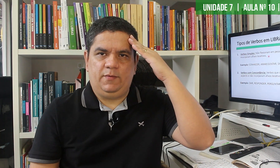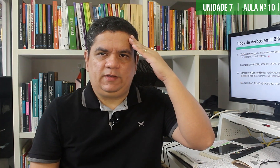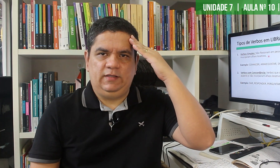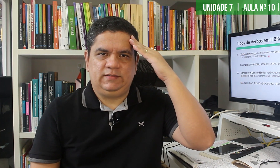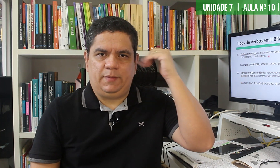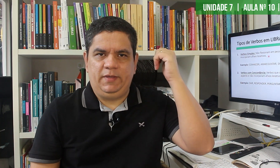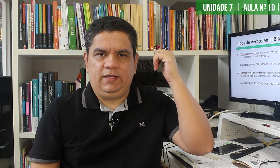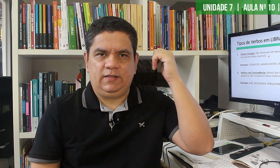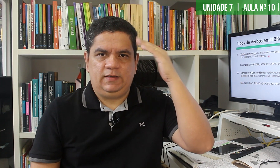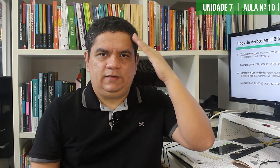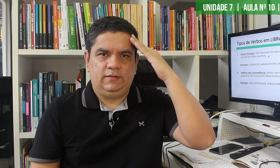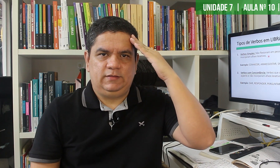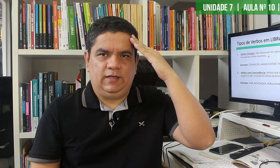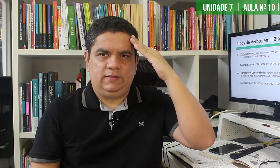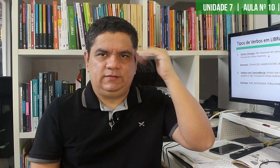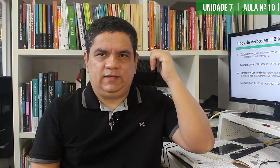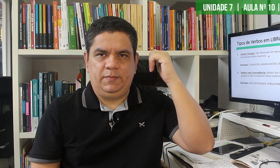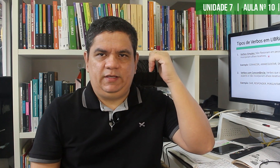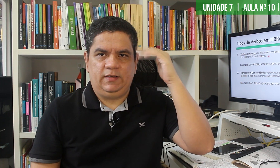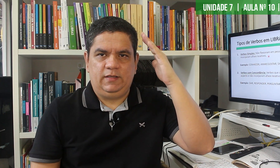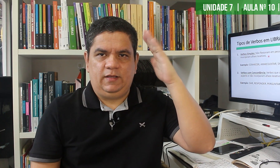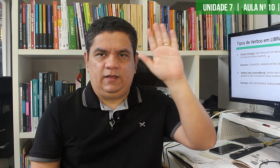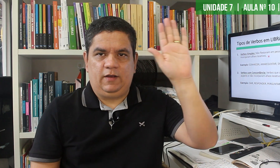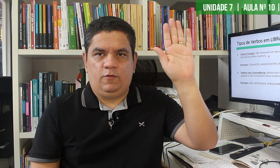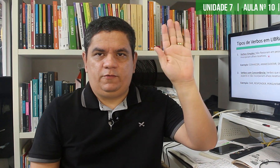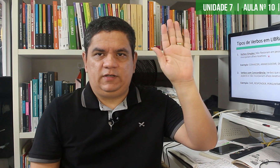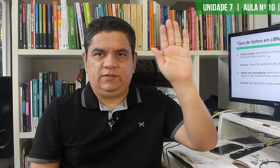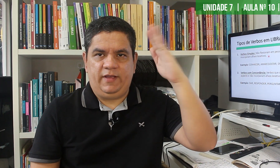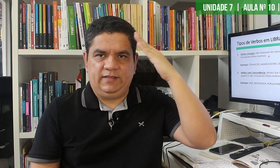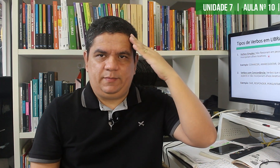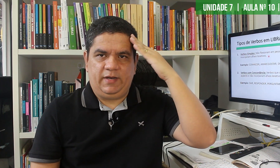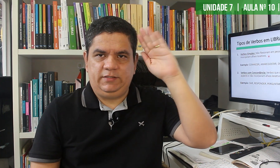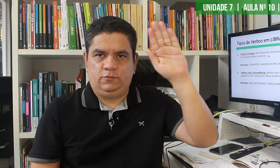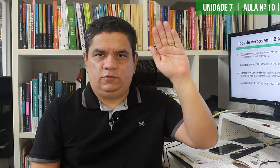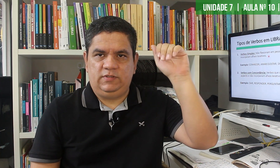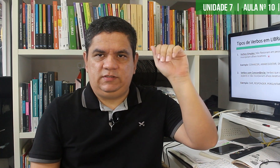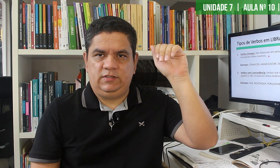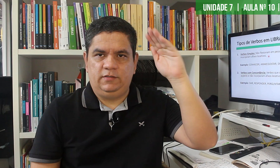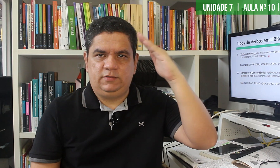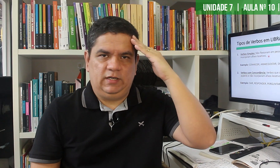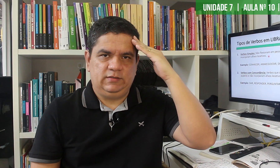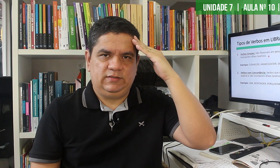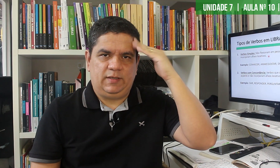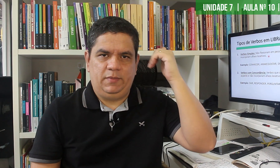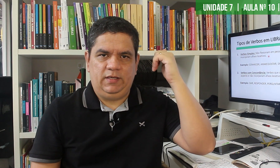aqui, saber, tá? Saber. A configuração é essa, baixam todos esses dedos, tá? Saber.